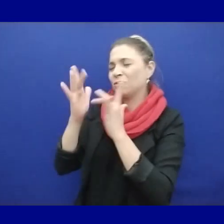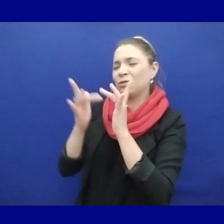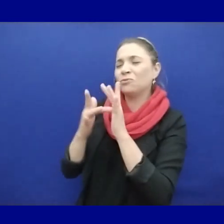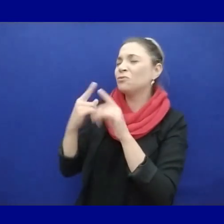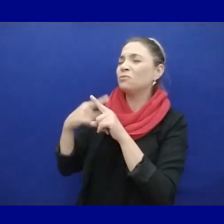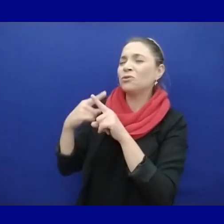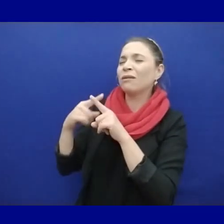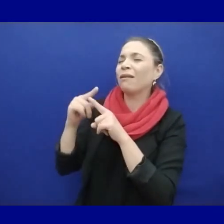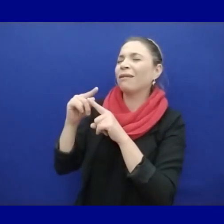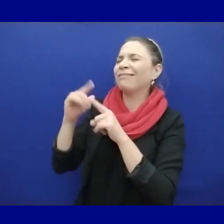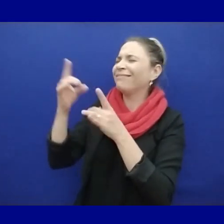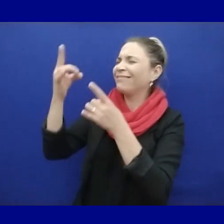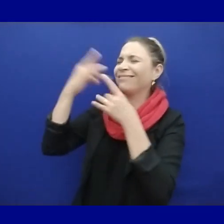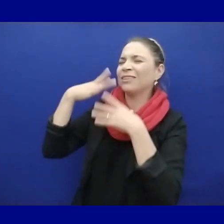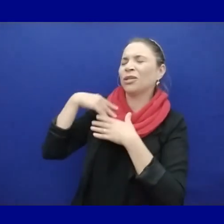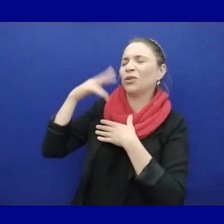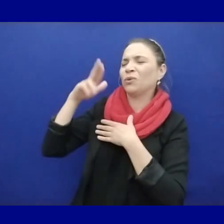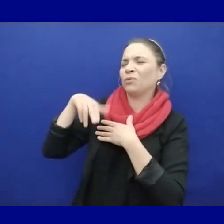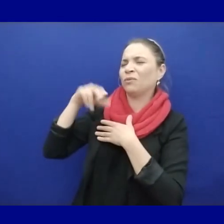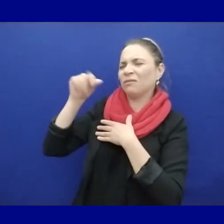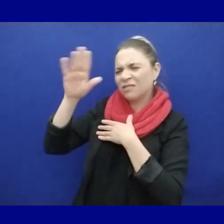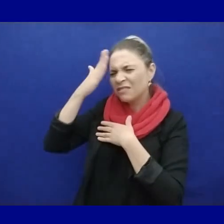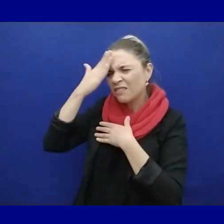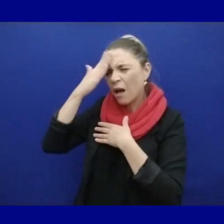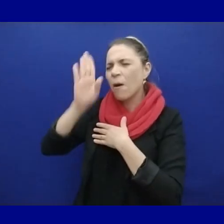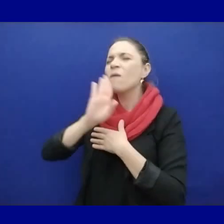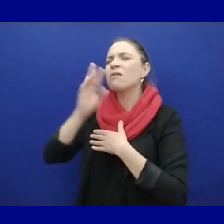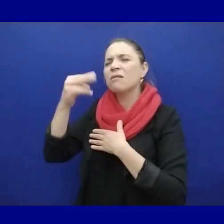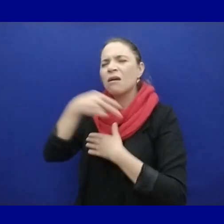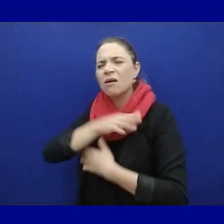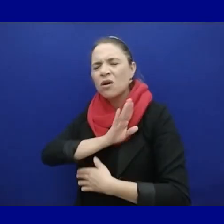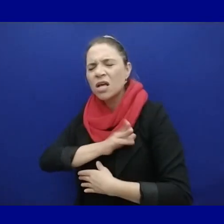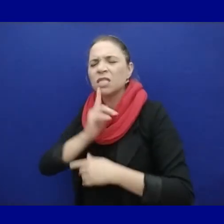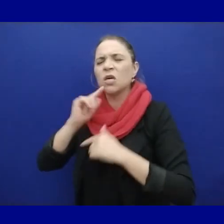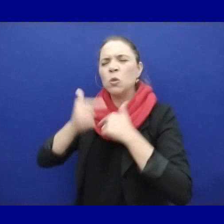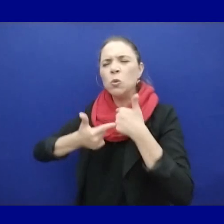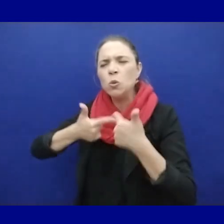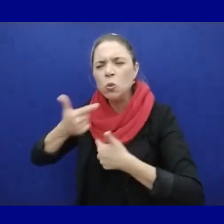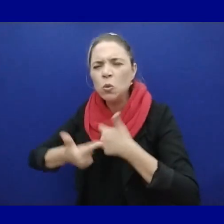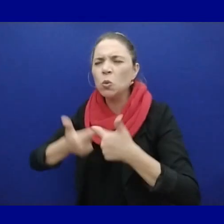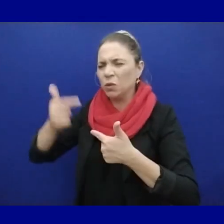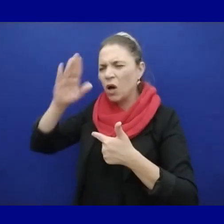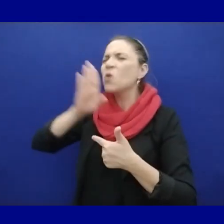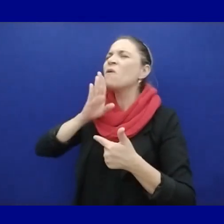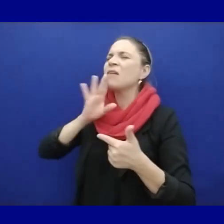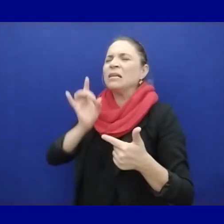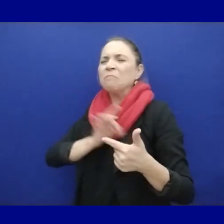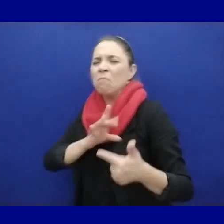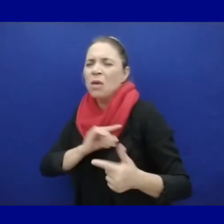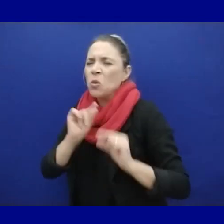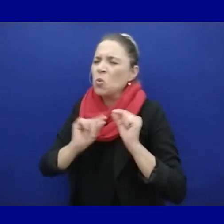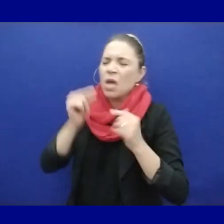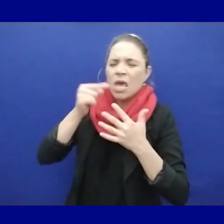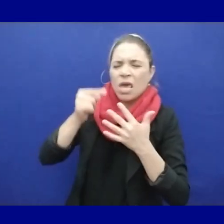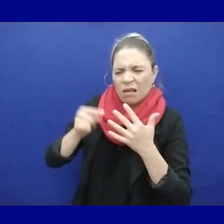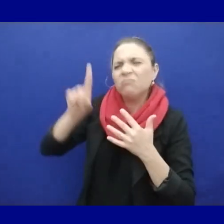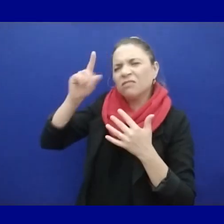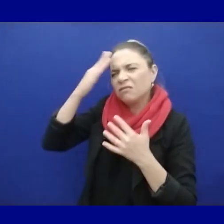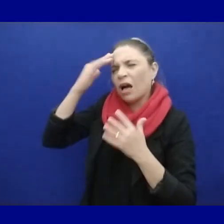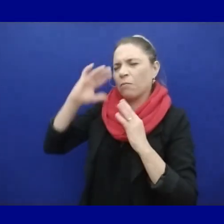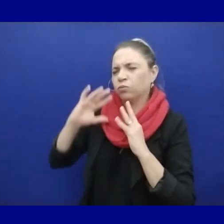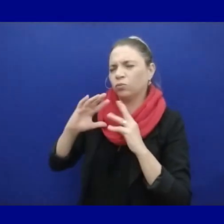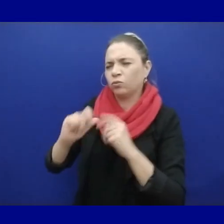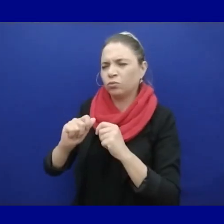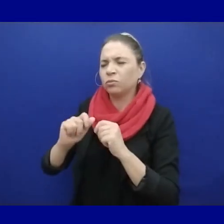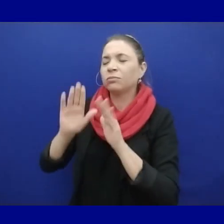não esquece de nós, conhece as nossas lutas e as nossas dores, sabe dos nossos medos e das nossas aflições e sabe,